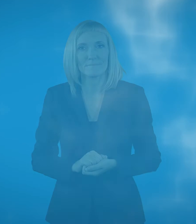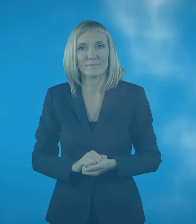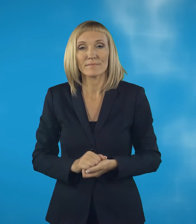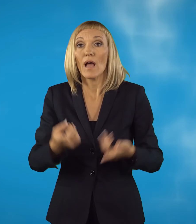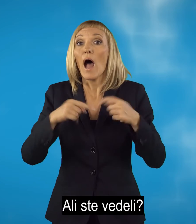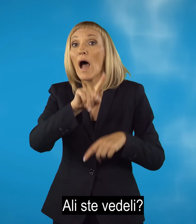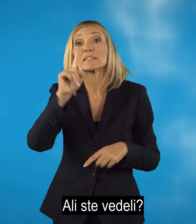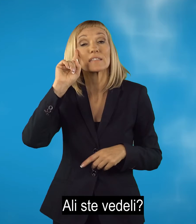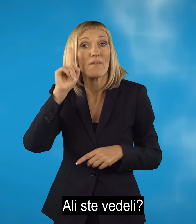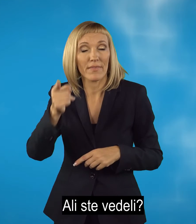Ali ste vedeli?